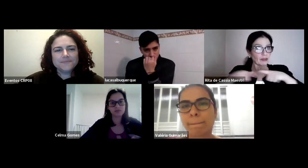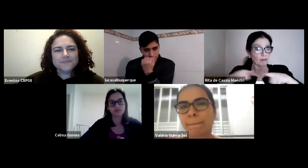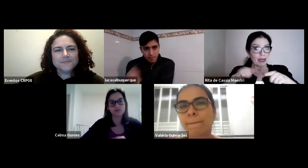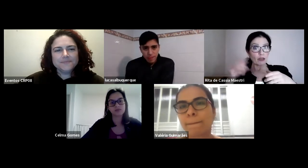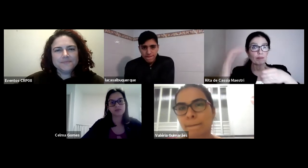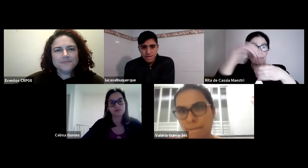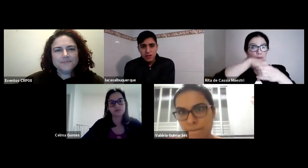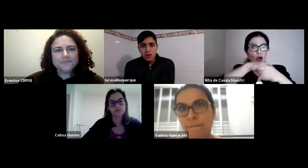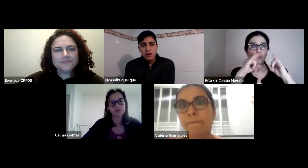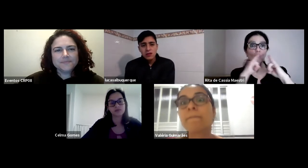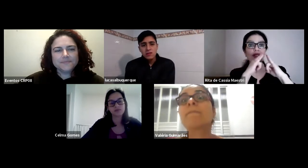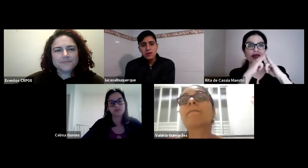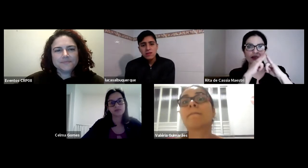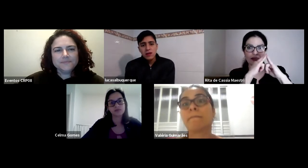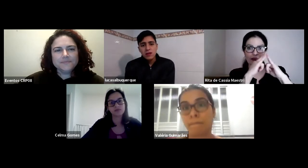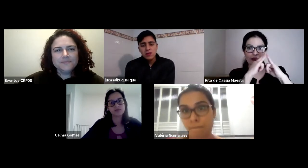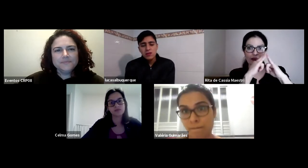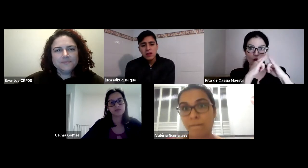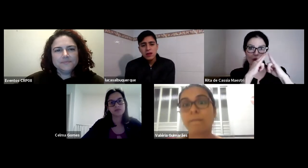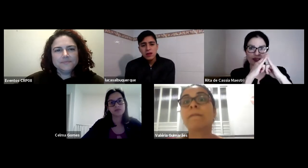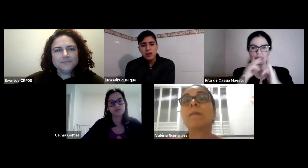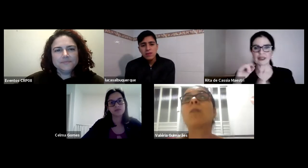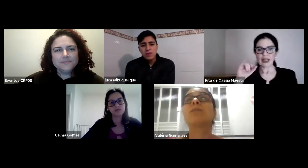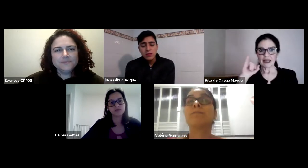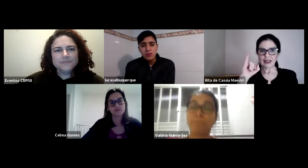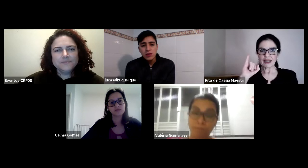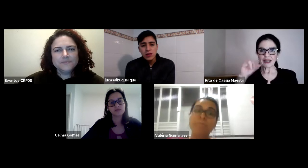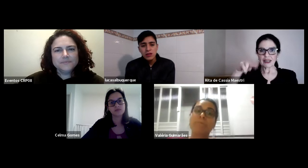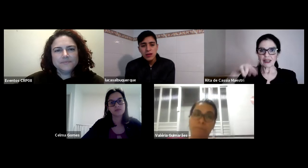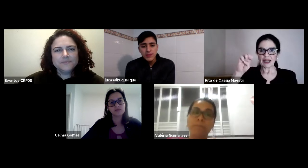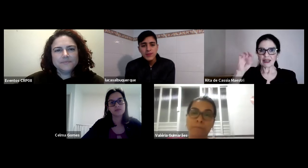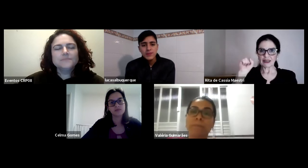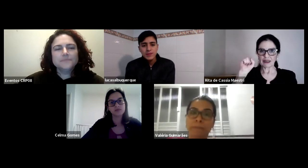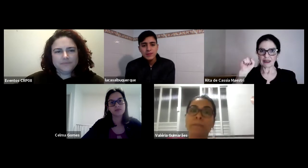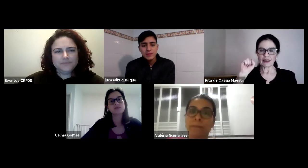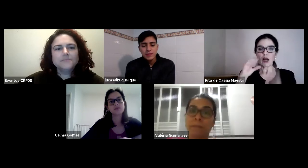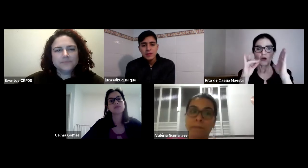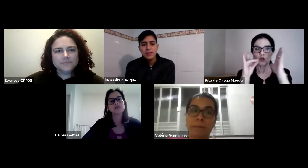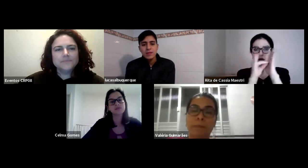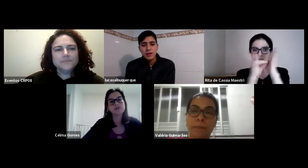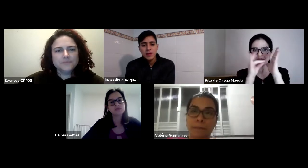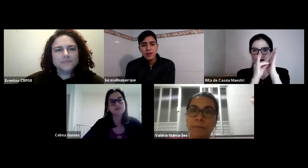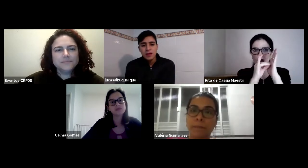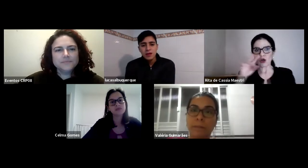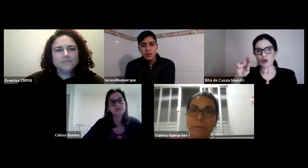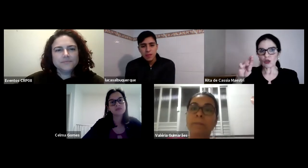Nós estamos preparando para Nós estamos trabalhando dentro do INES, né?